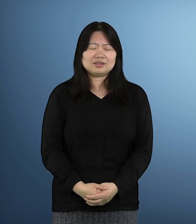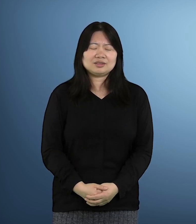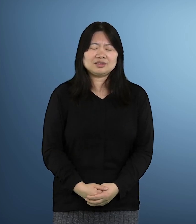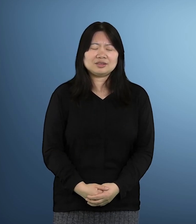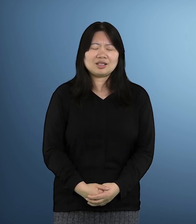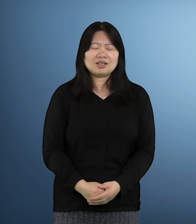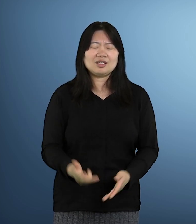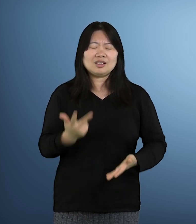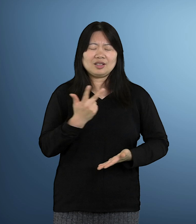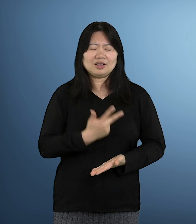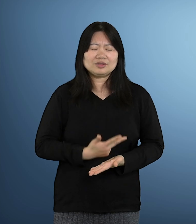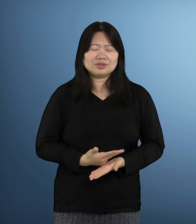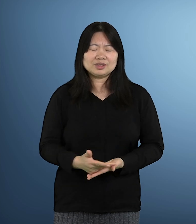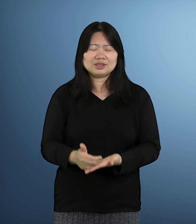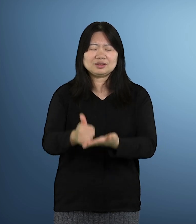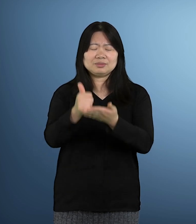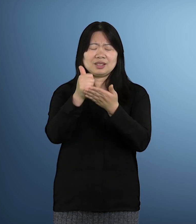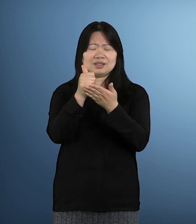주사.